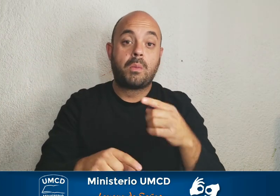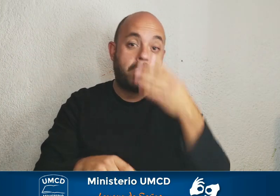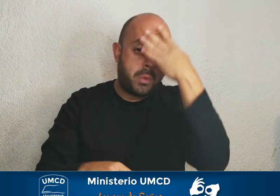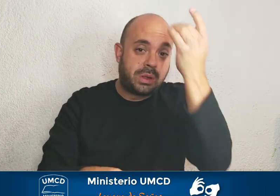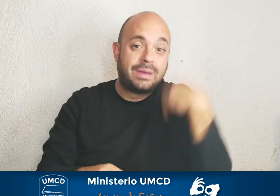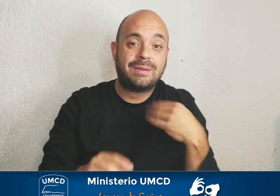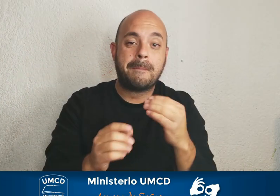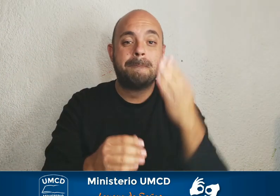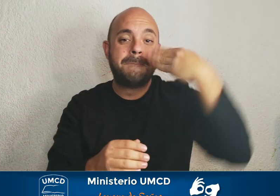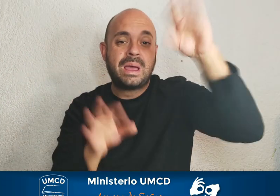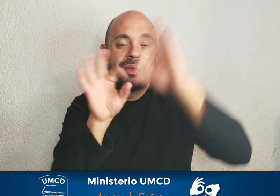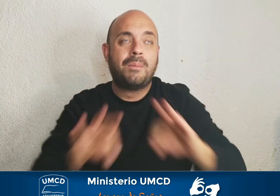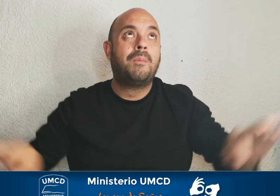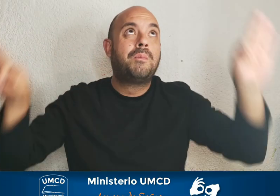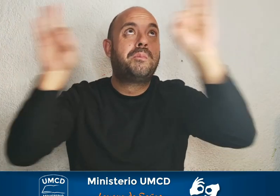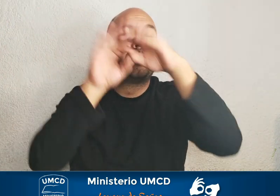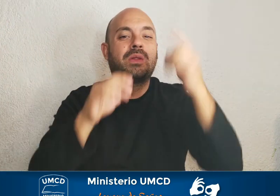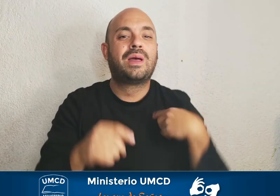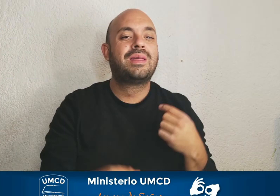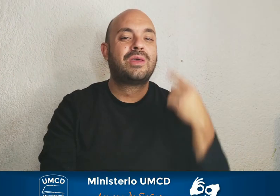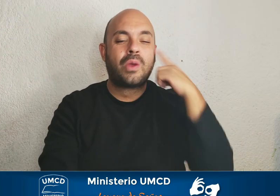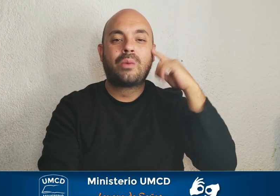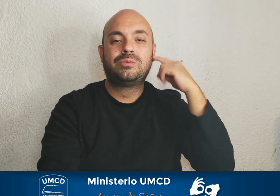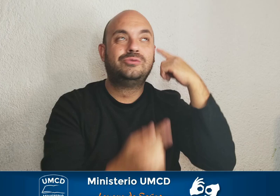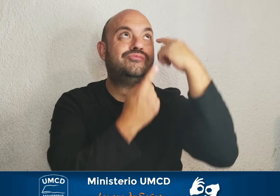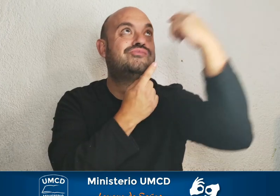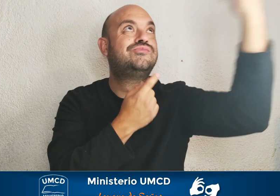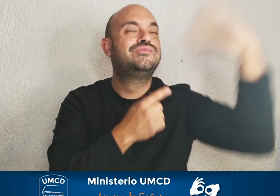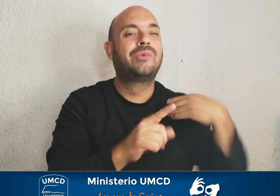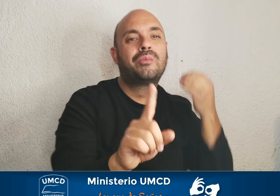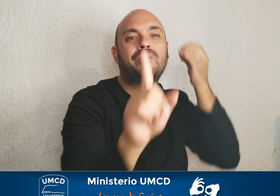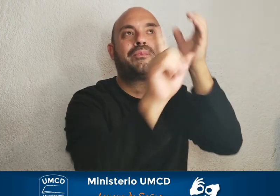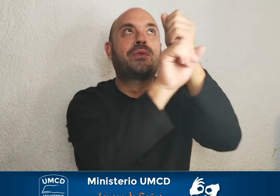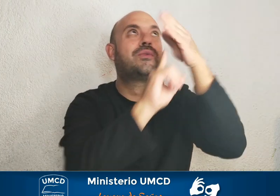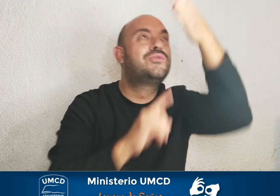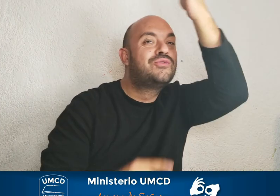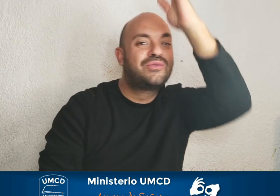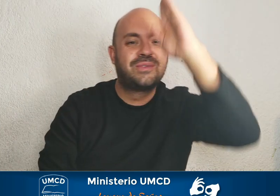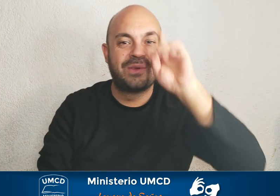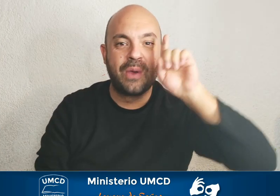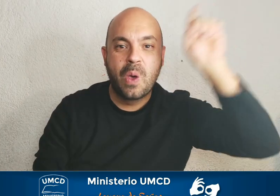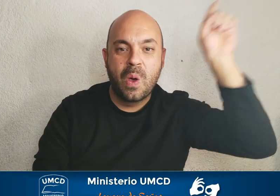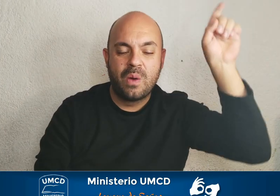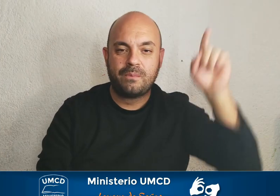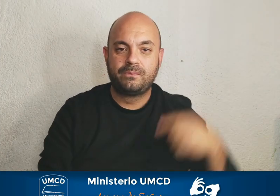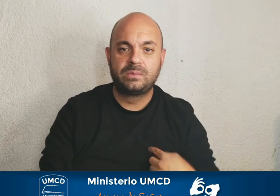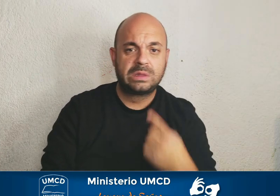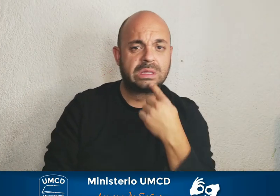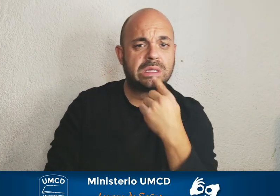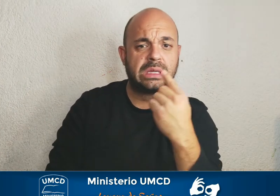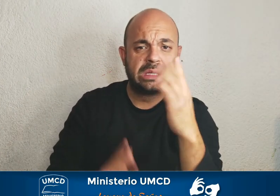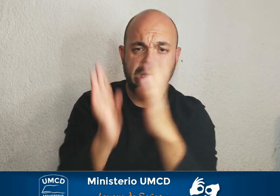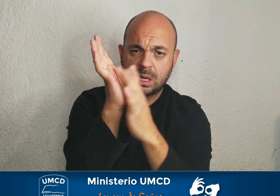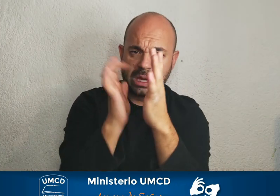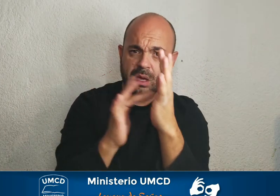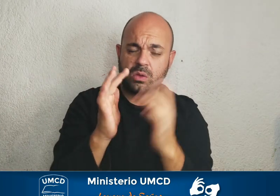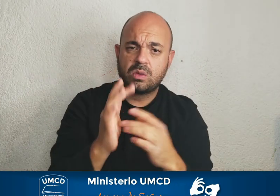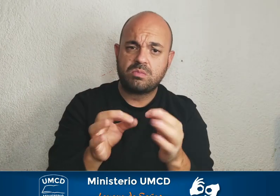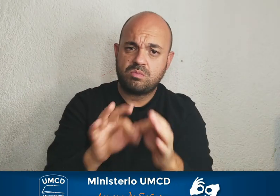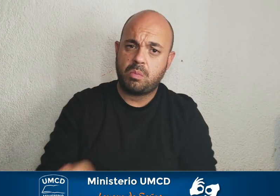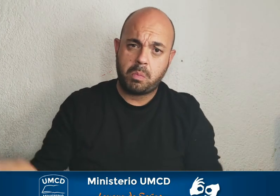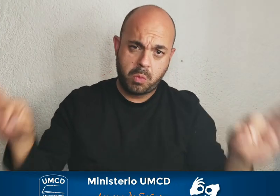es que nuestro yo se interpone en el camino. El Señor dice, para que tú puedas tomar la cruz, tienes que